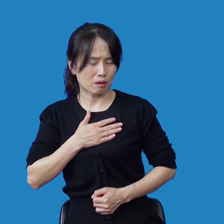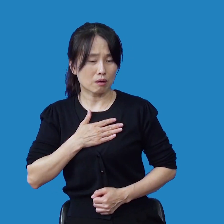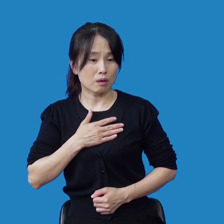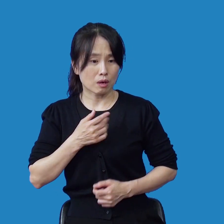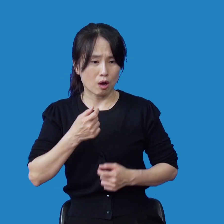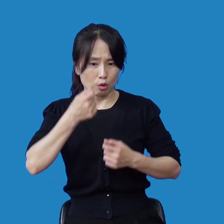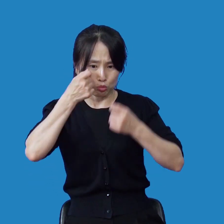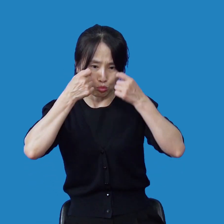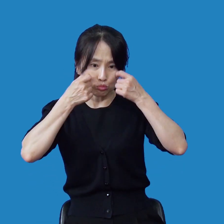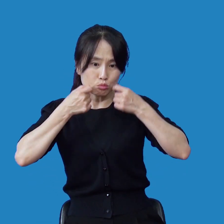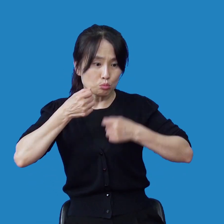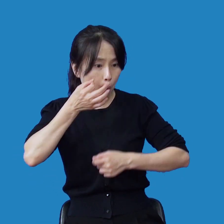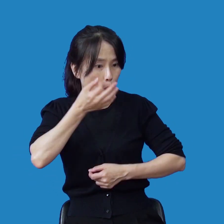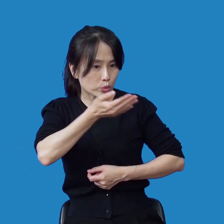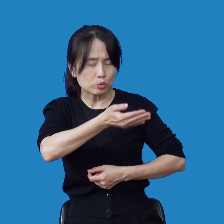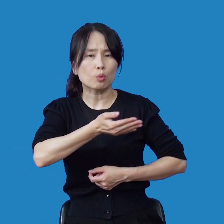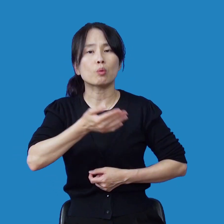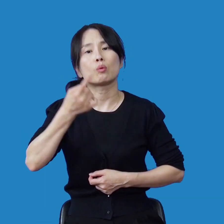보이십시오.